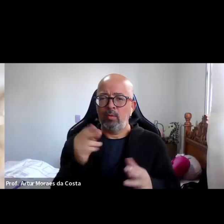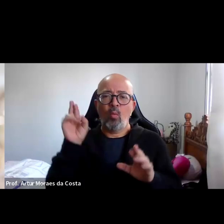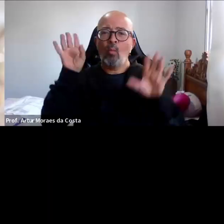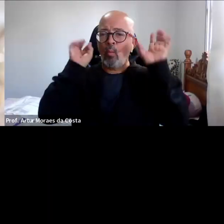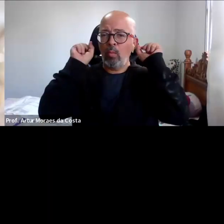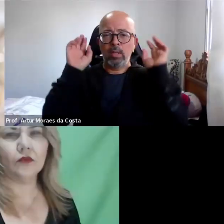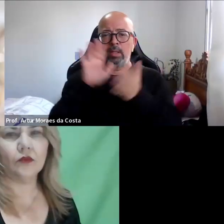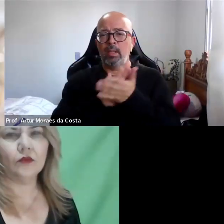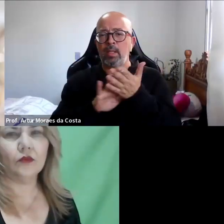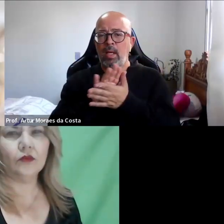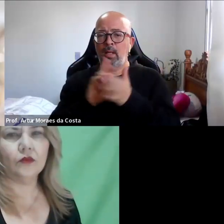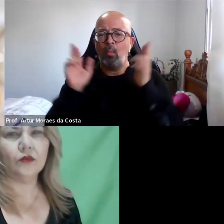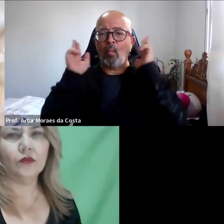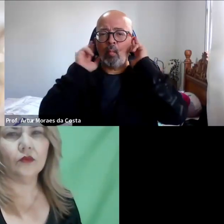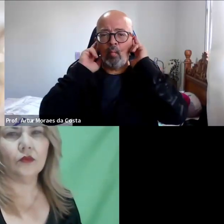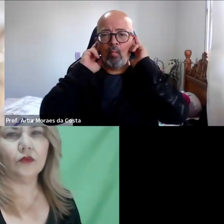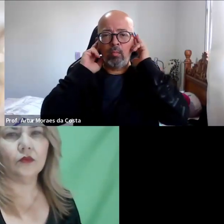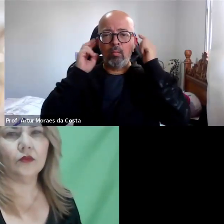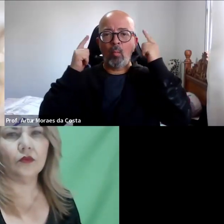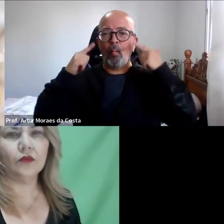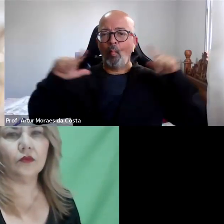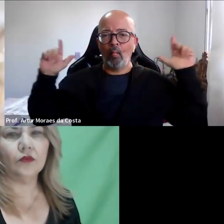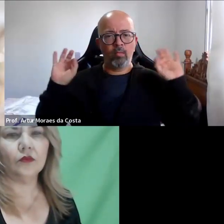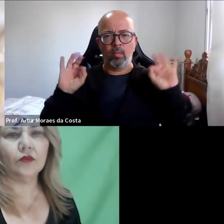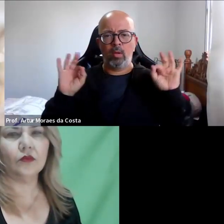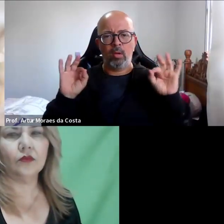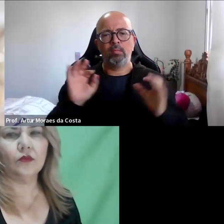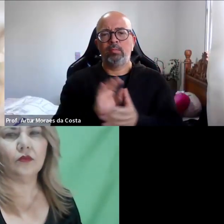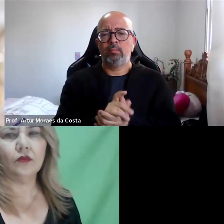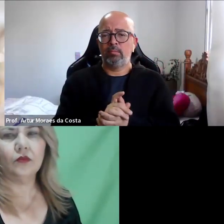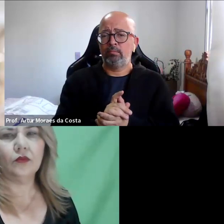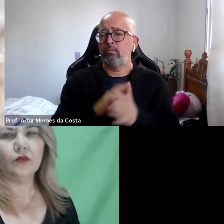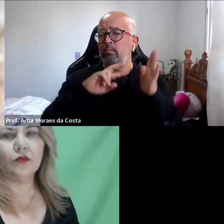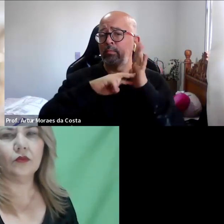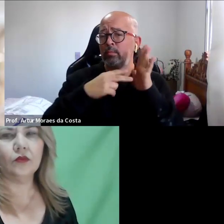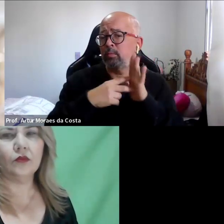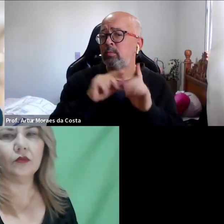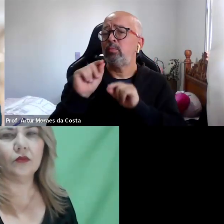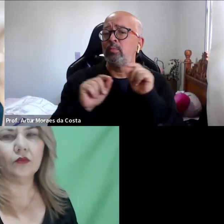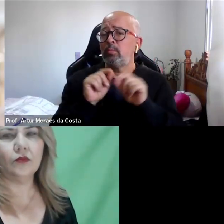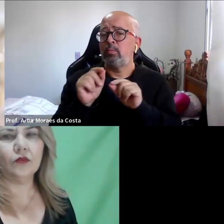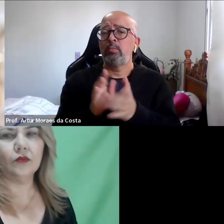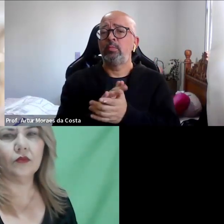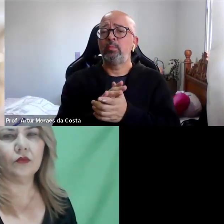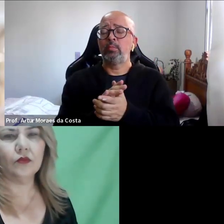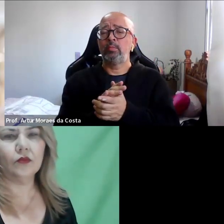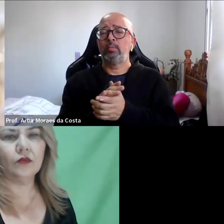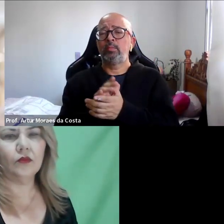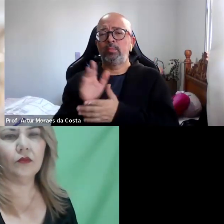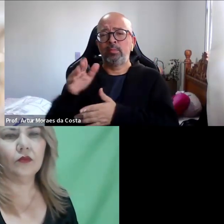visuales y auditivas eh que pueden ser totales o parciales todas las posibles